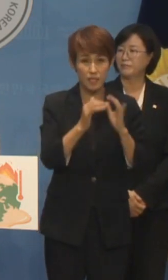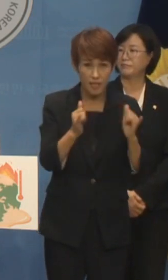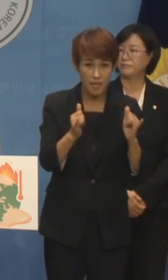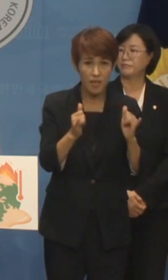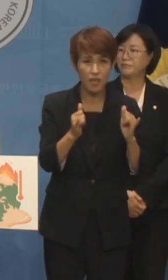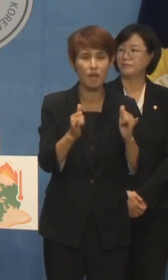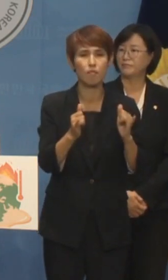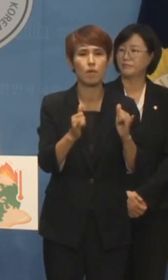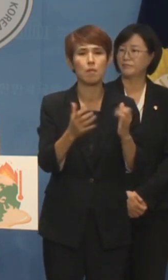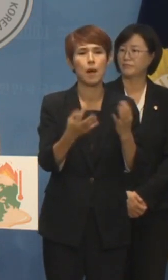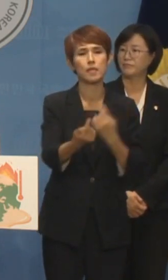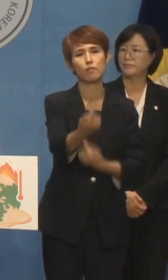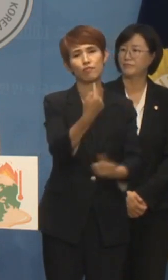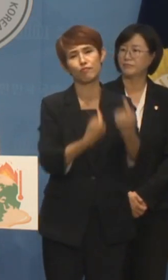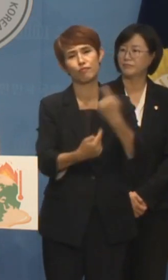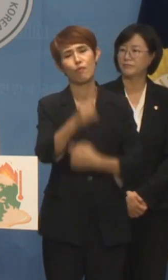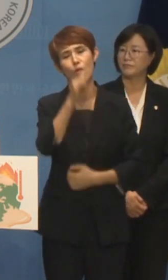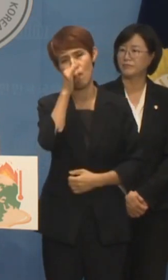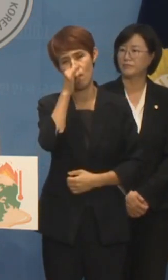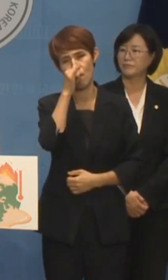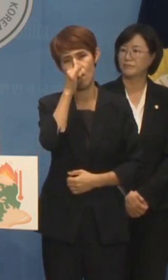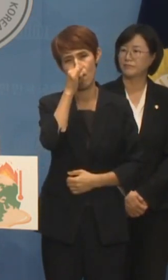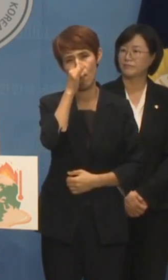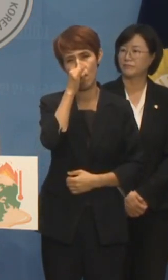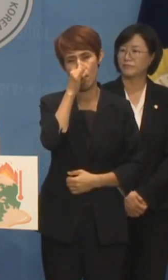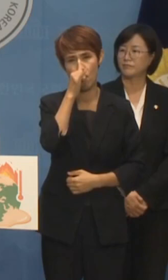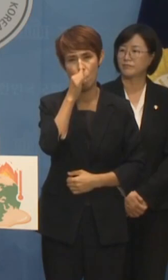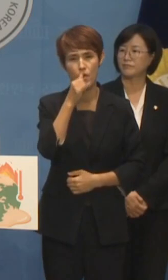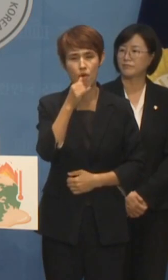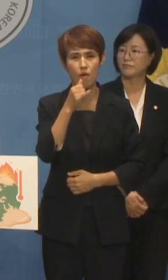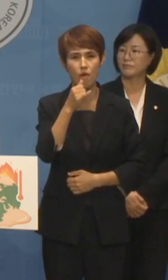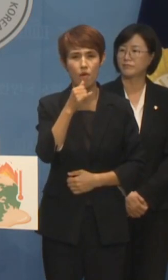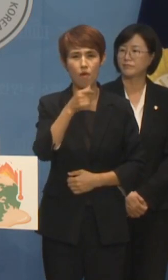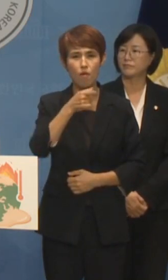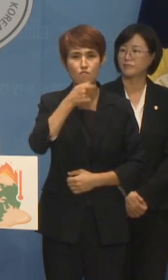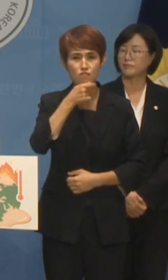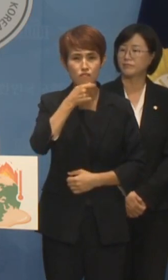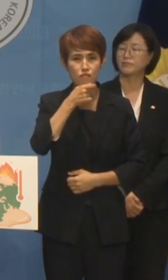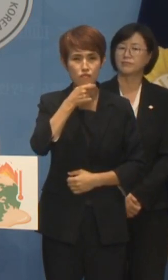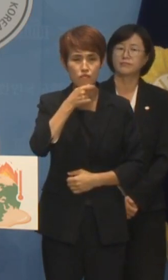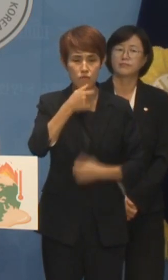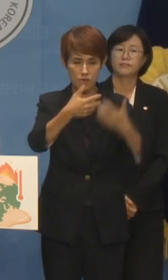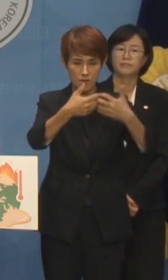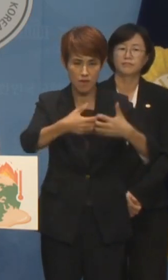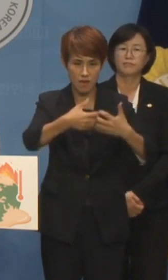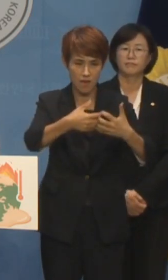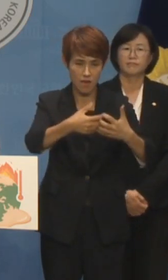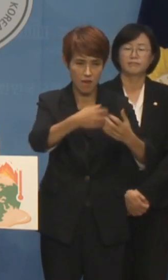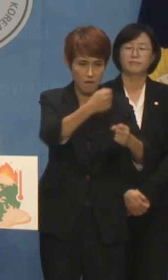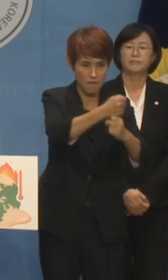비해 월등하게 높아 그만큼 설치해야 하는 물량 또한 증가하고 있으며